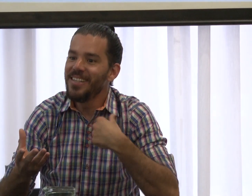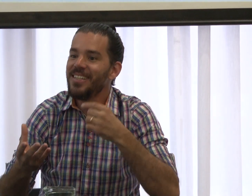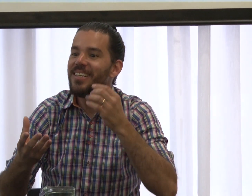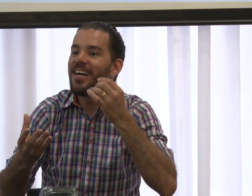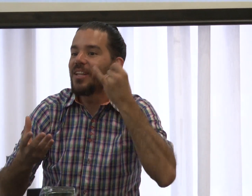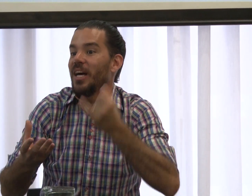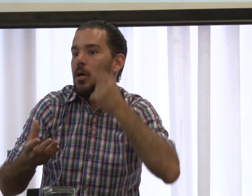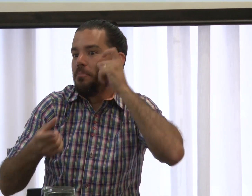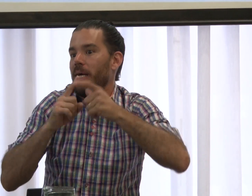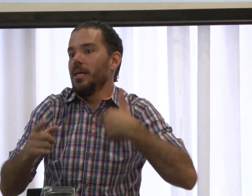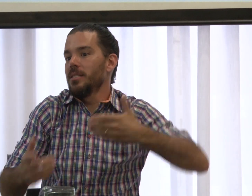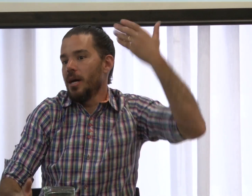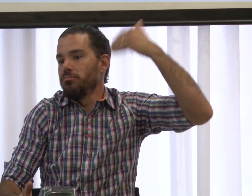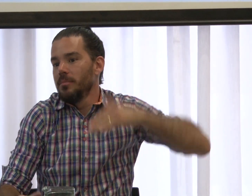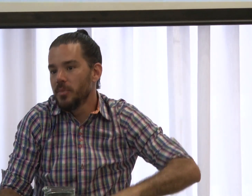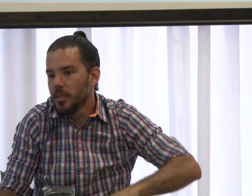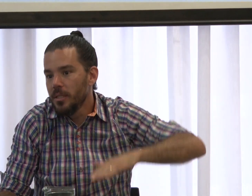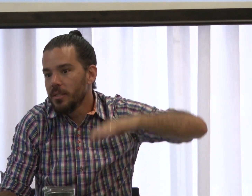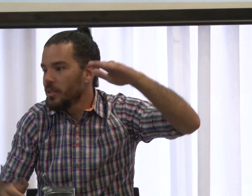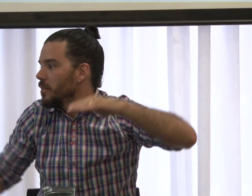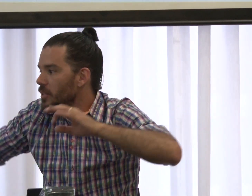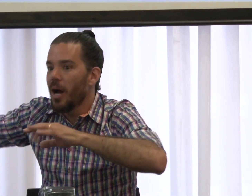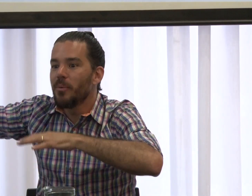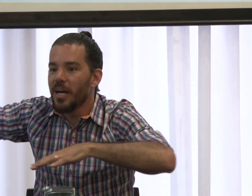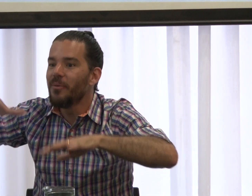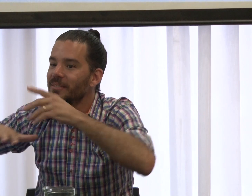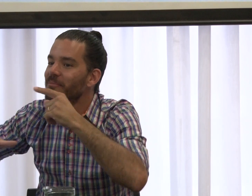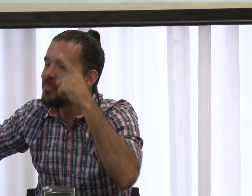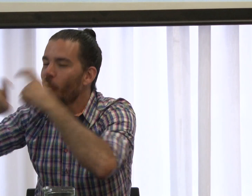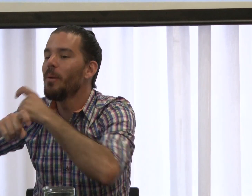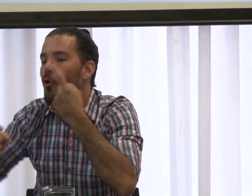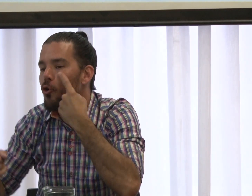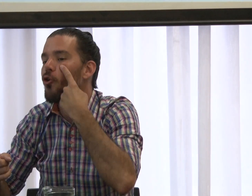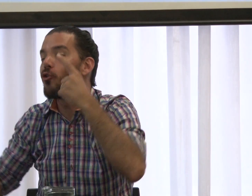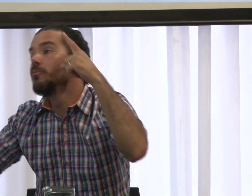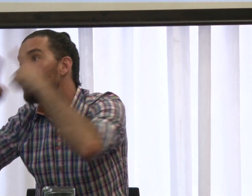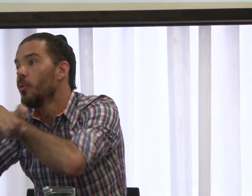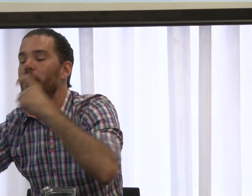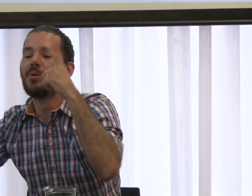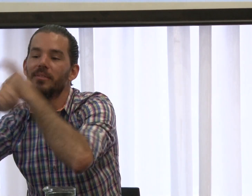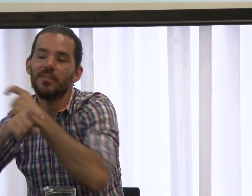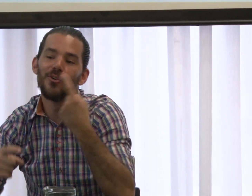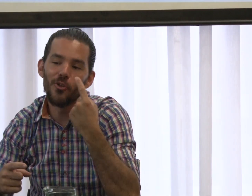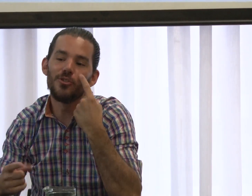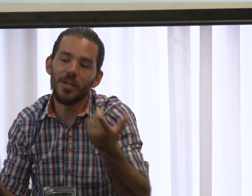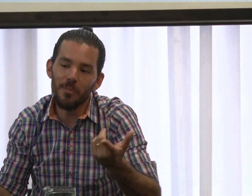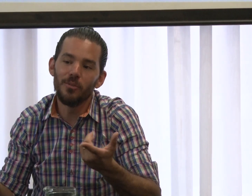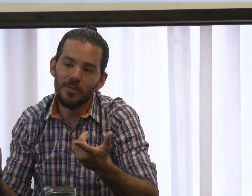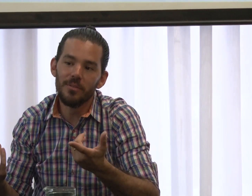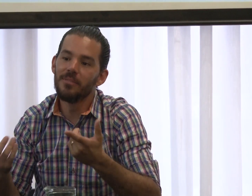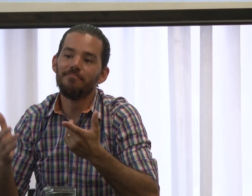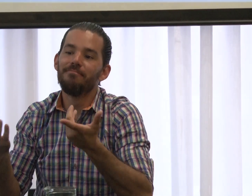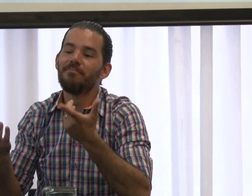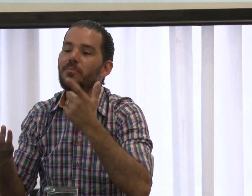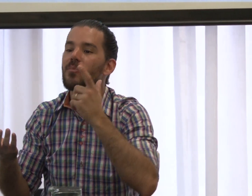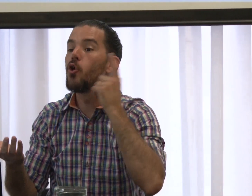sencillo, no es una operación bastante importante, puede salir muy bien como puede salir muy mal, hay riesgos. Es una decisión